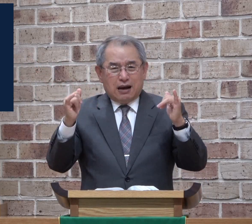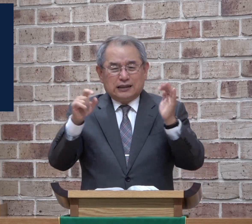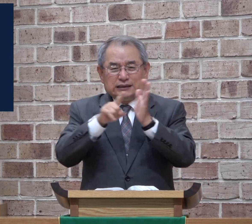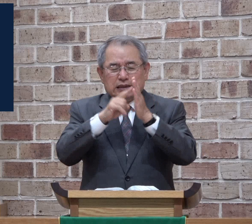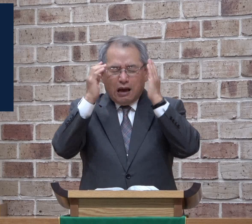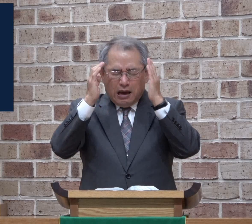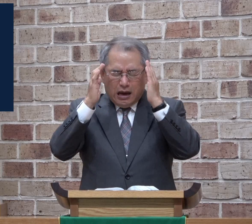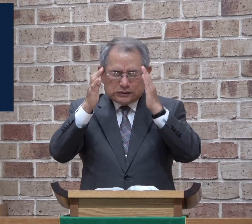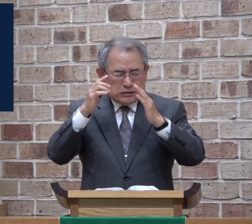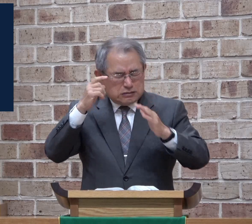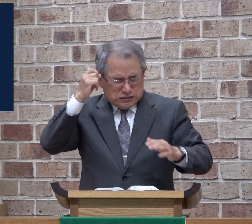신학자이면서